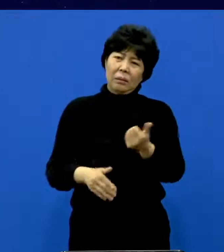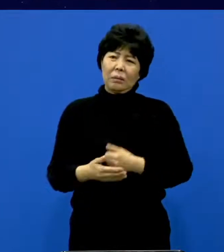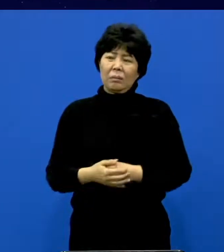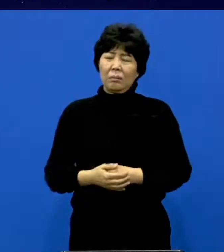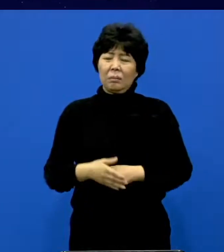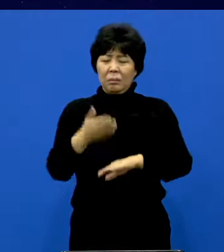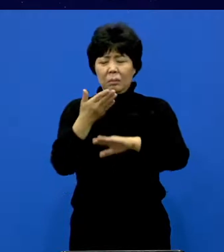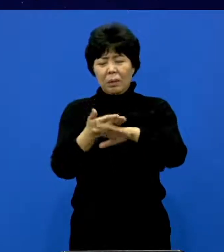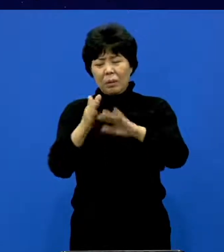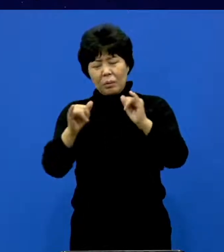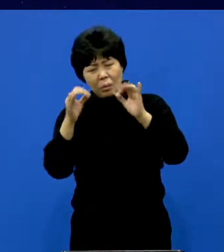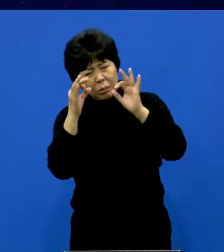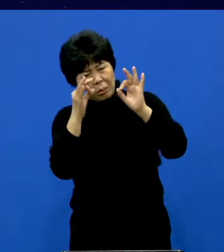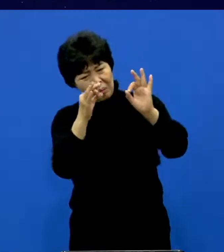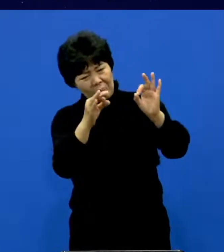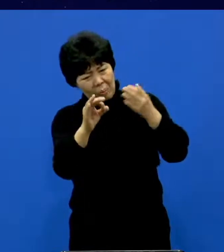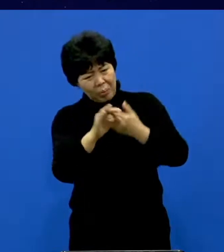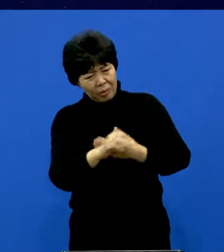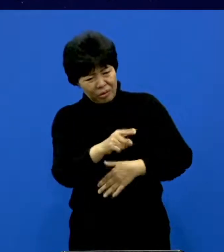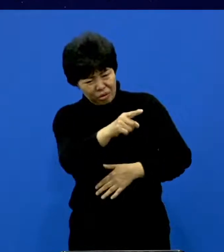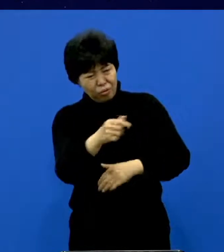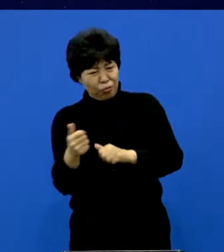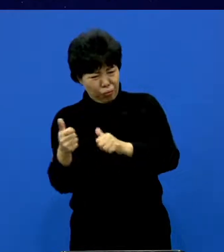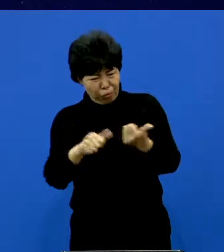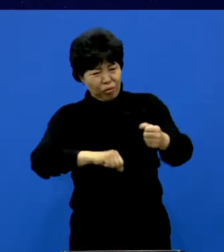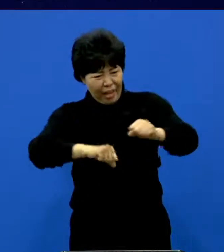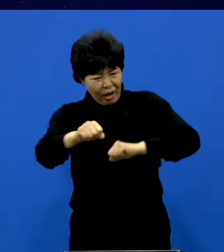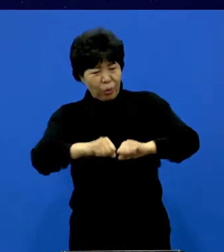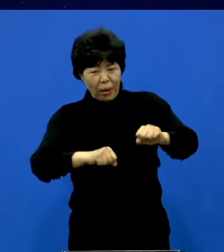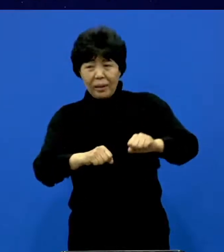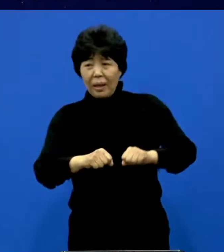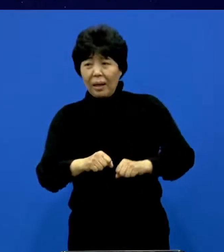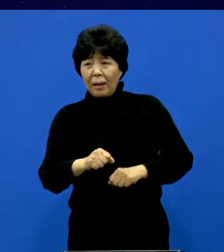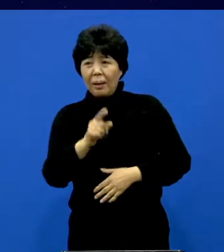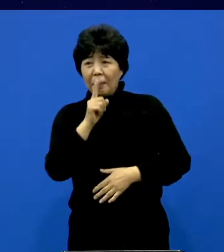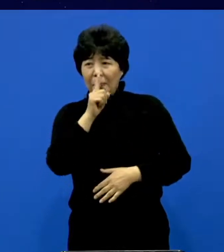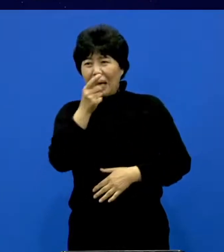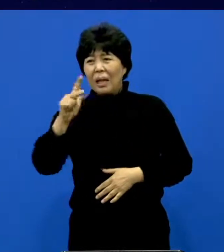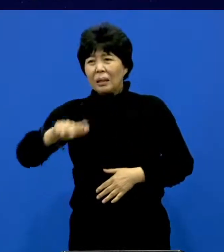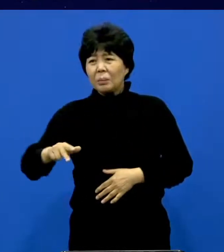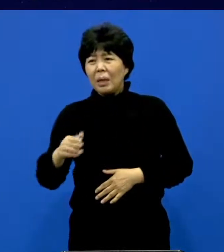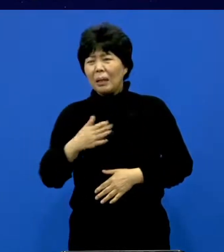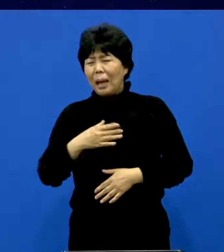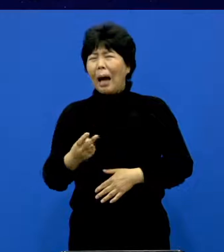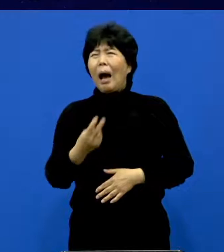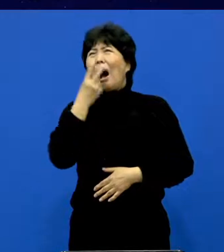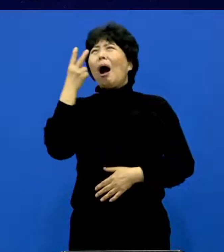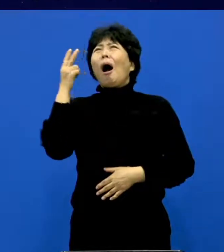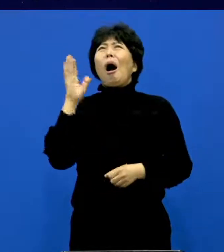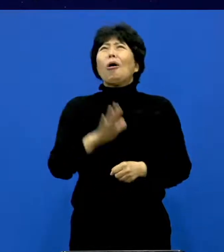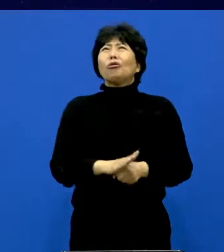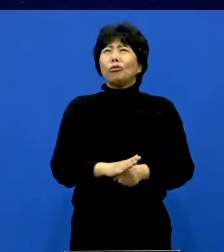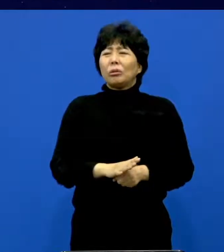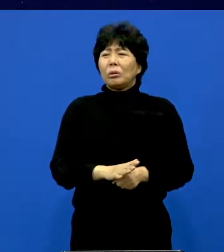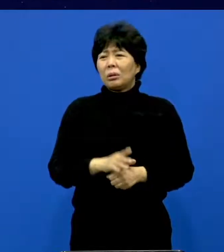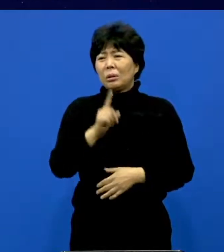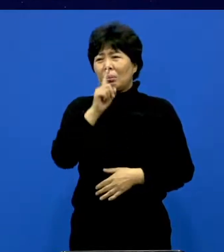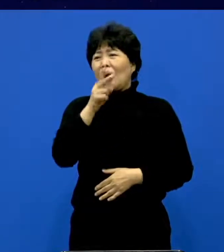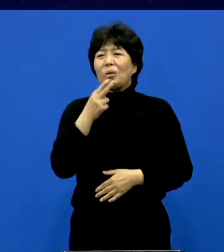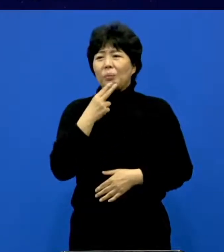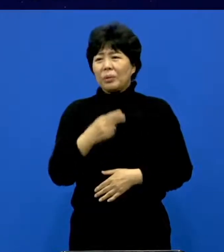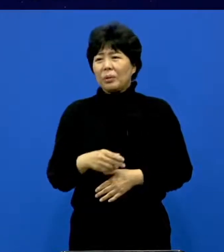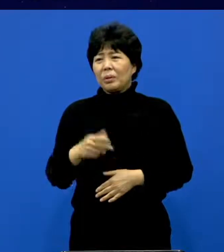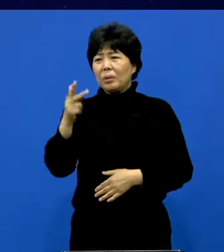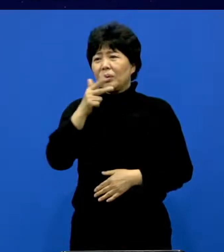남들이 보면 돌에 맞을 짓을 했다고 할지라도 구차한 변명과 설명이 없어요. 억울하다고 말하지 않아요. 딱 한마디 했어요. 주여,